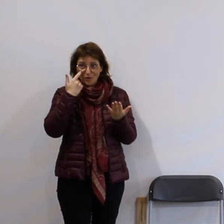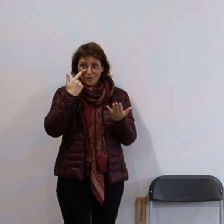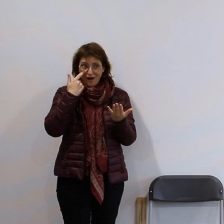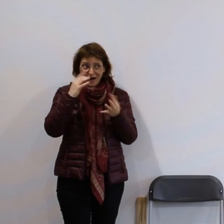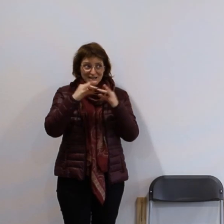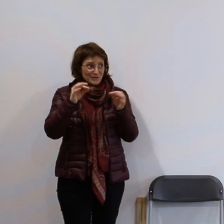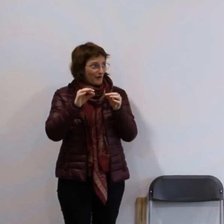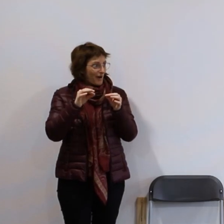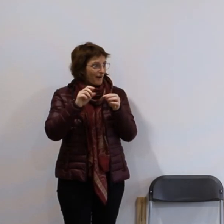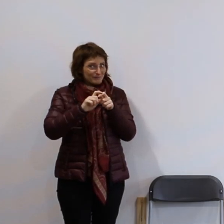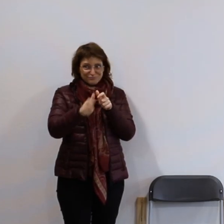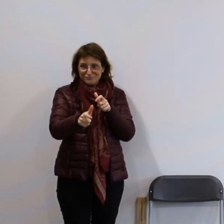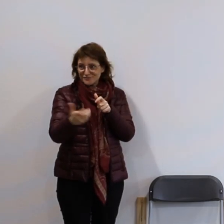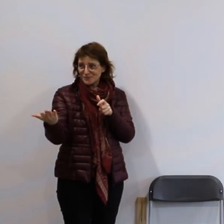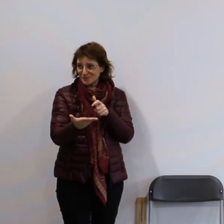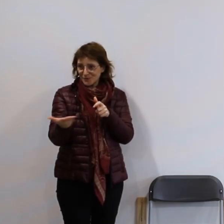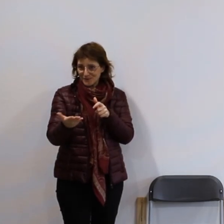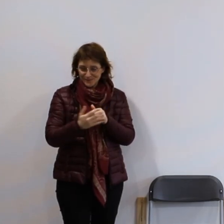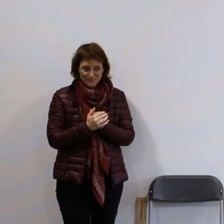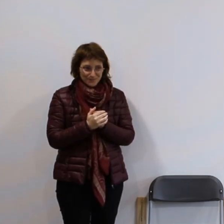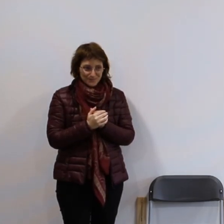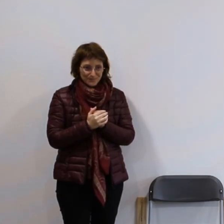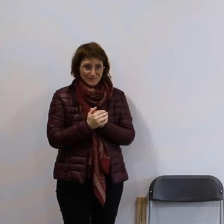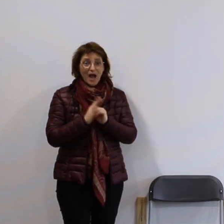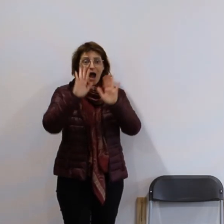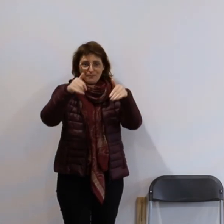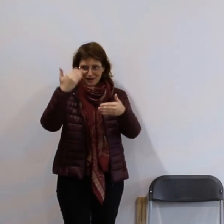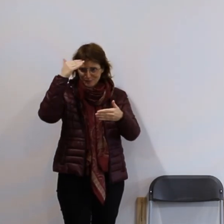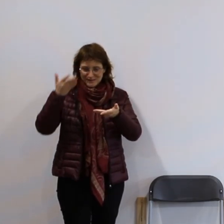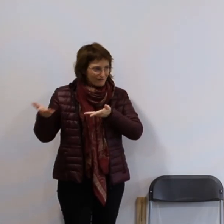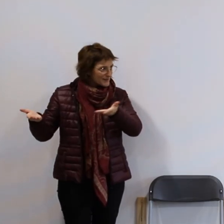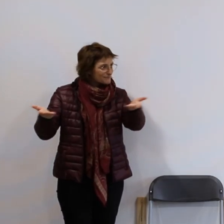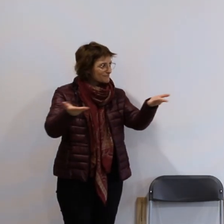pour l'histoire, pour la suite de l'histoire. Et ensuite, ça vous le savez,